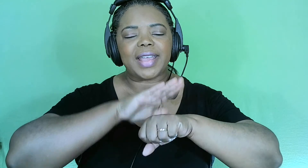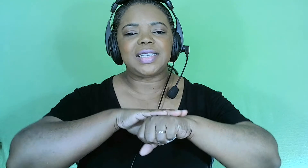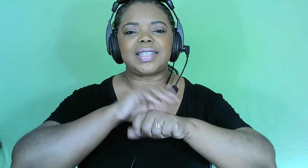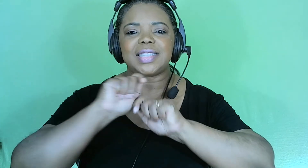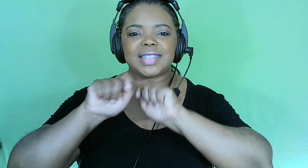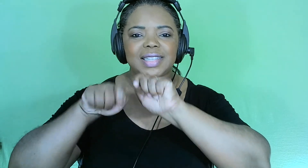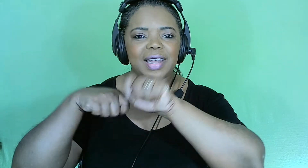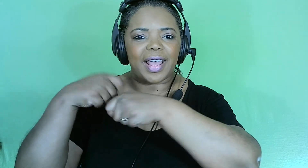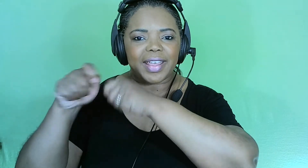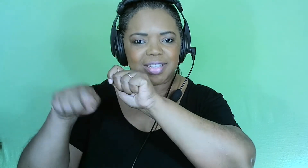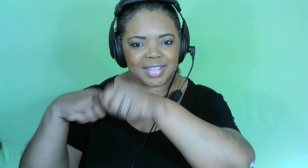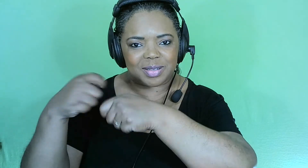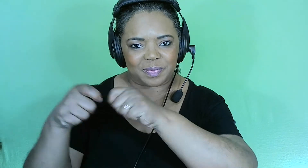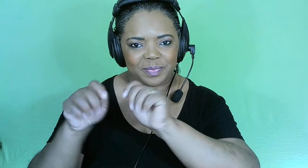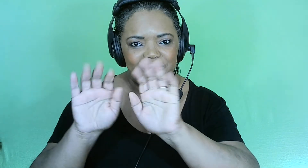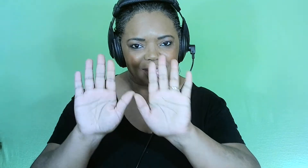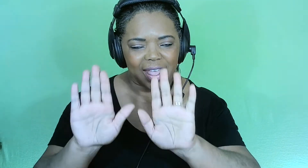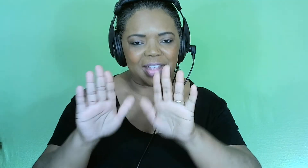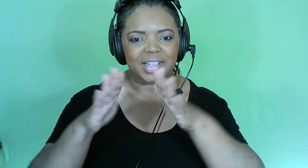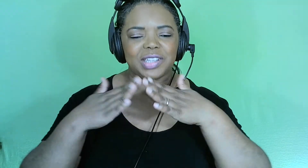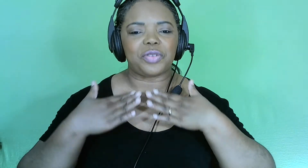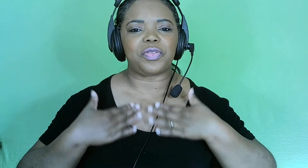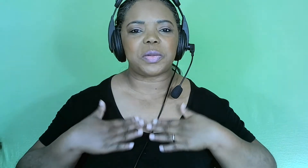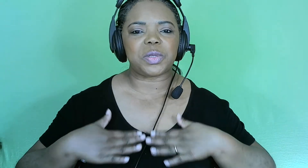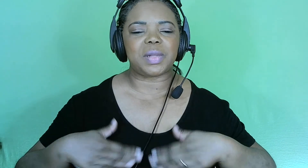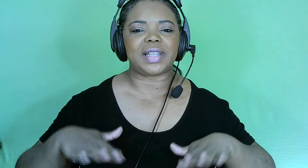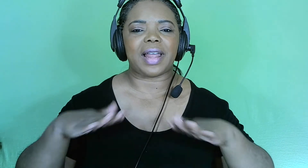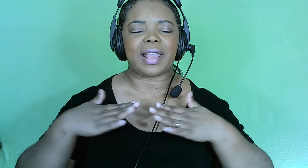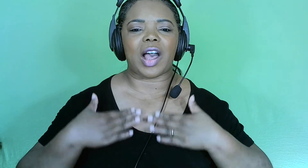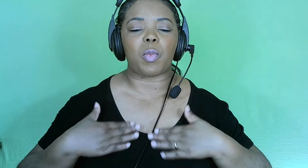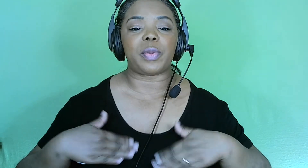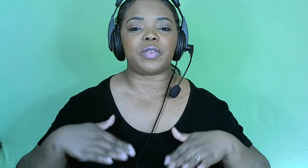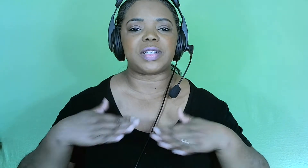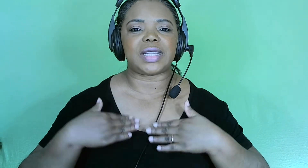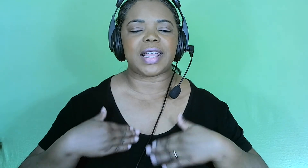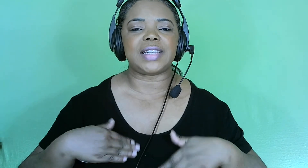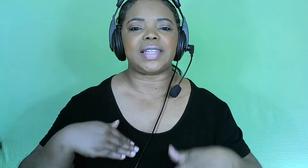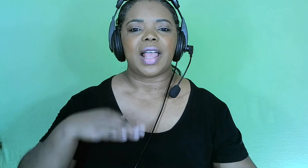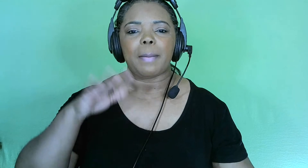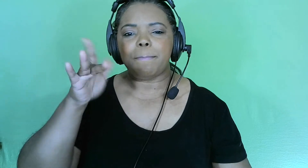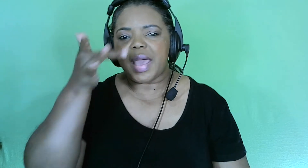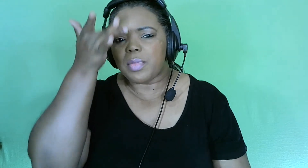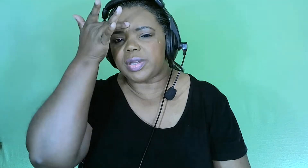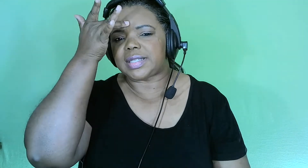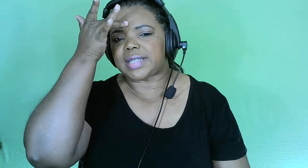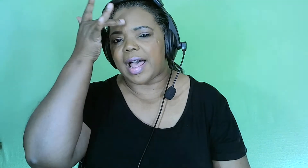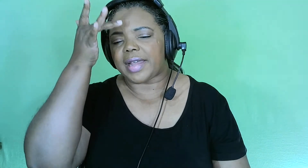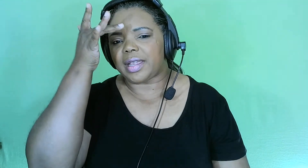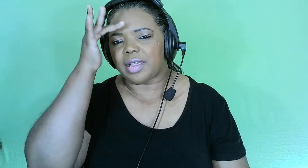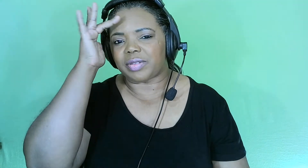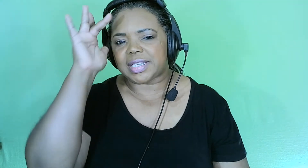mais sinais, tá? Então vamos manter a calma para vocês memorizarem. Eu tenho sinal